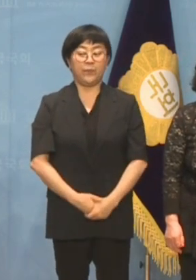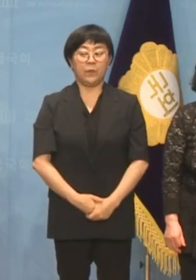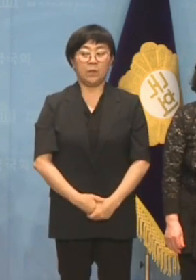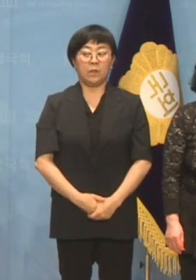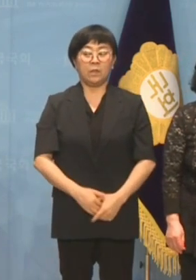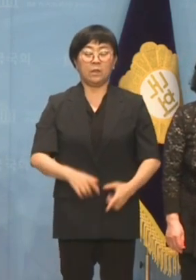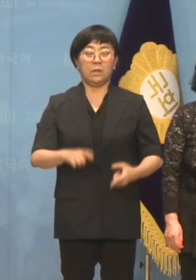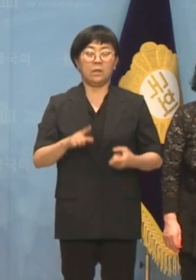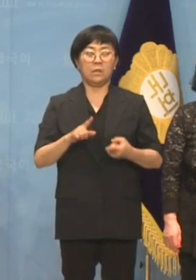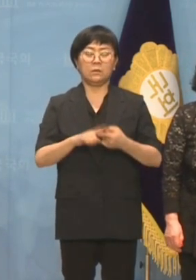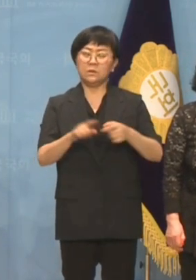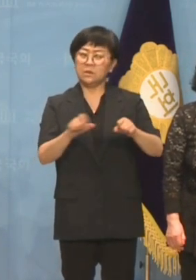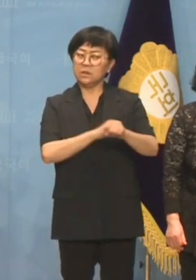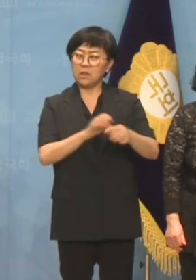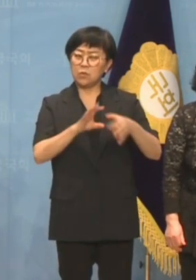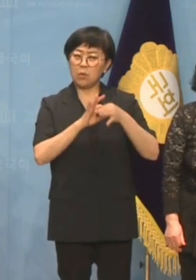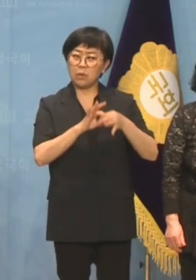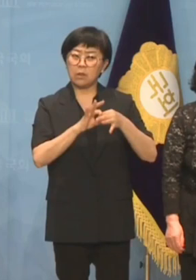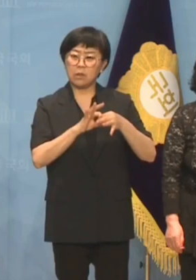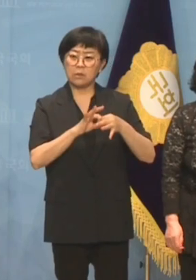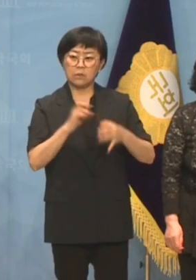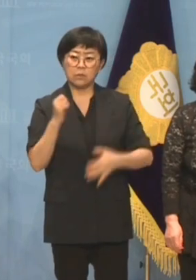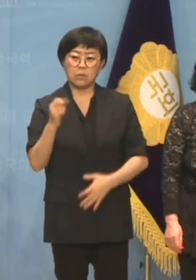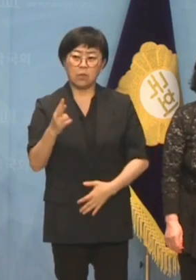소멸 시에 관한 특례 조항,